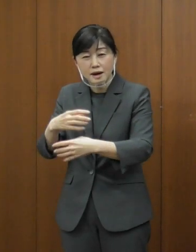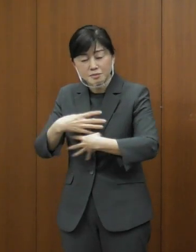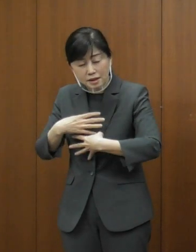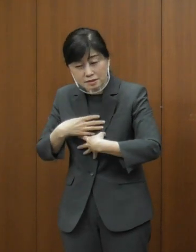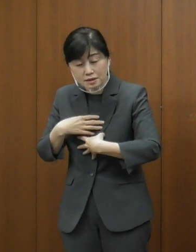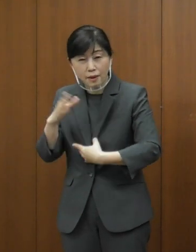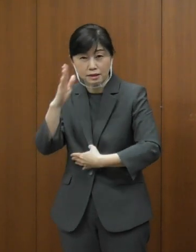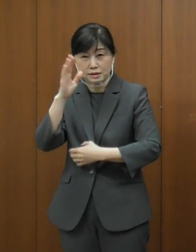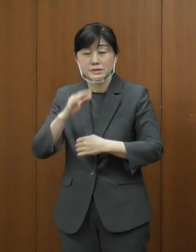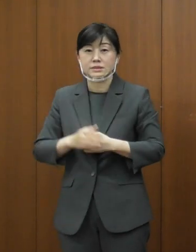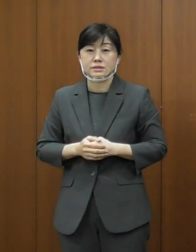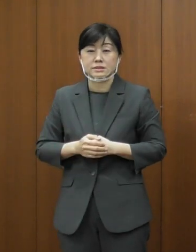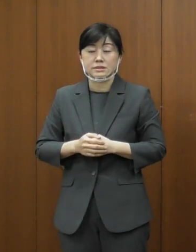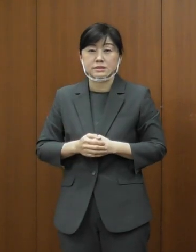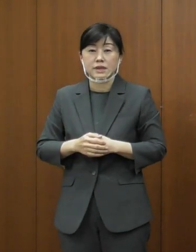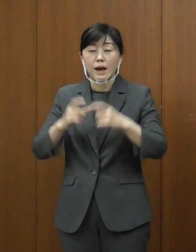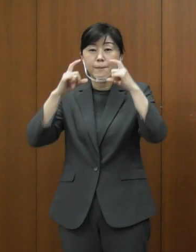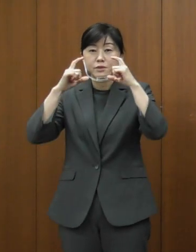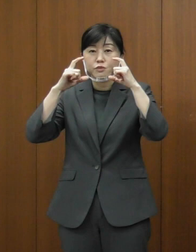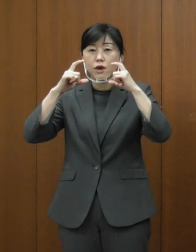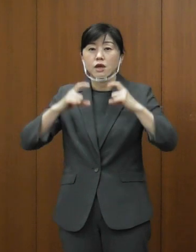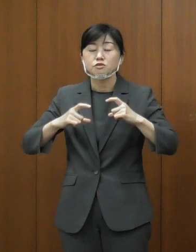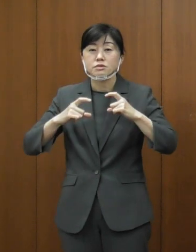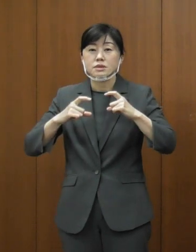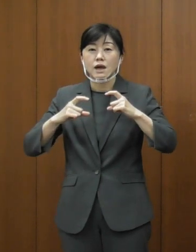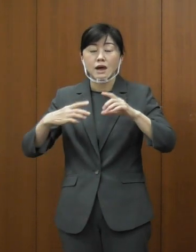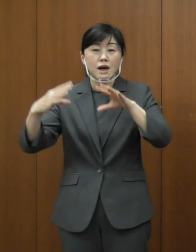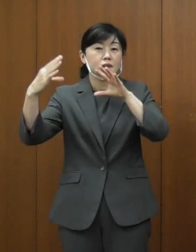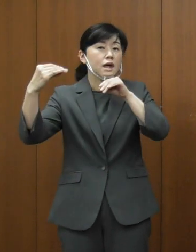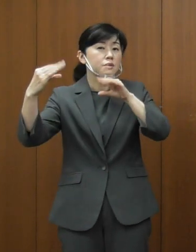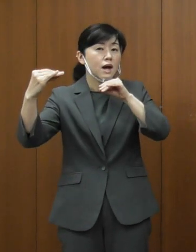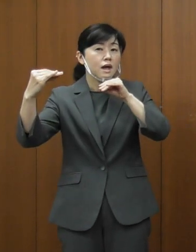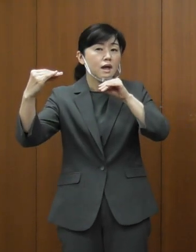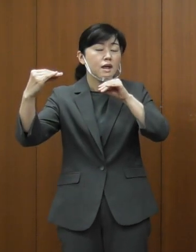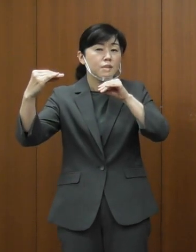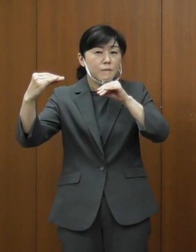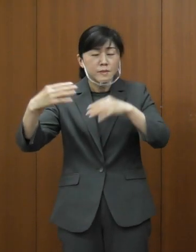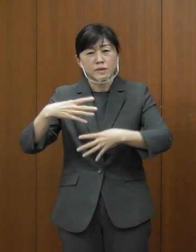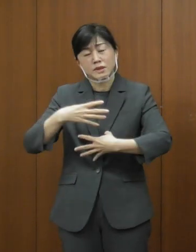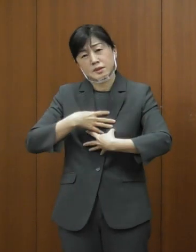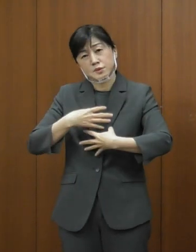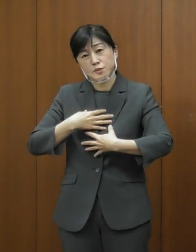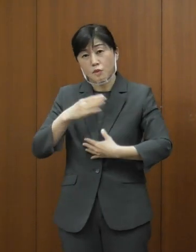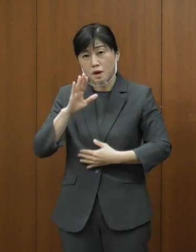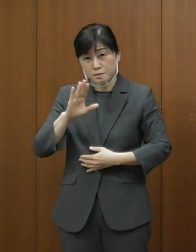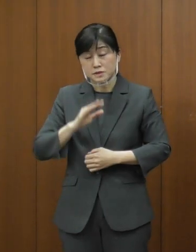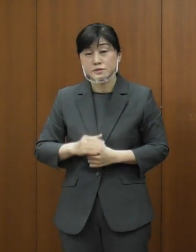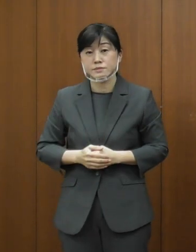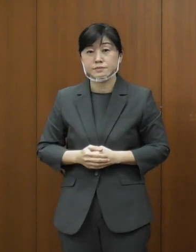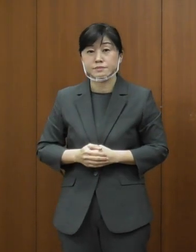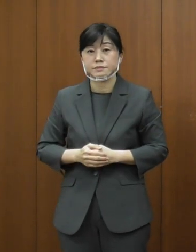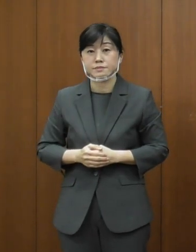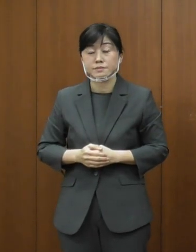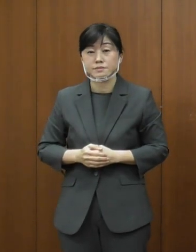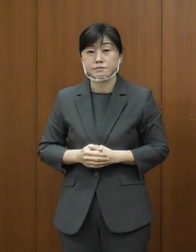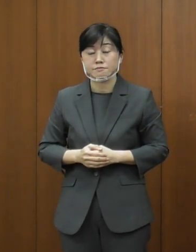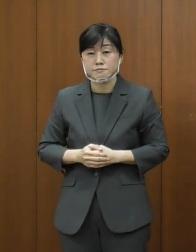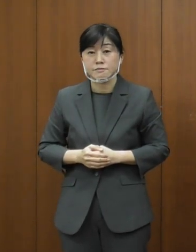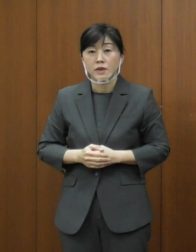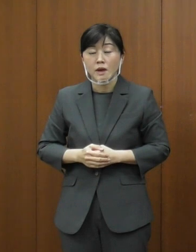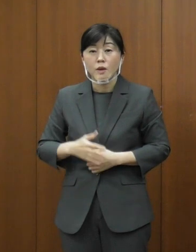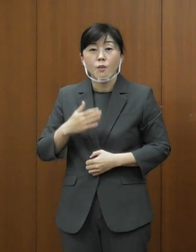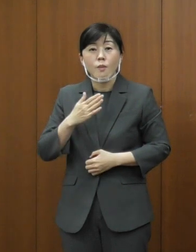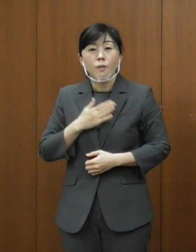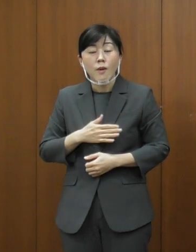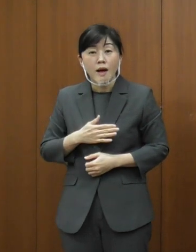マスクを外した会話のリスクも報告されています。 これまで明らかになった感染例の中には